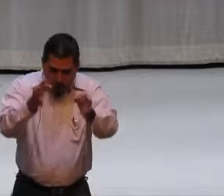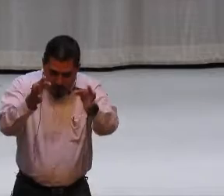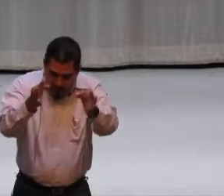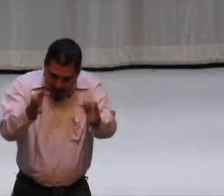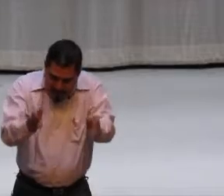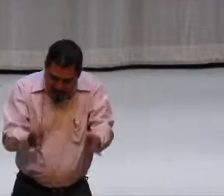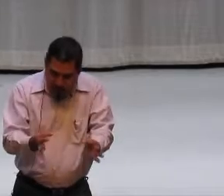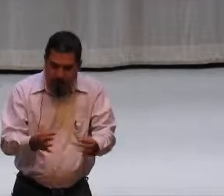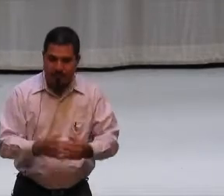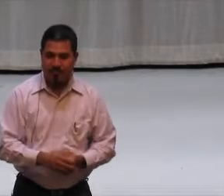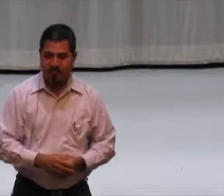una decisión.